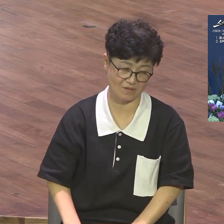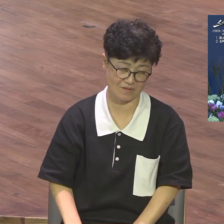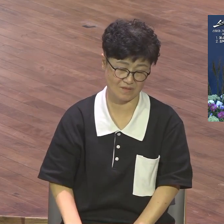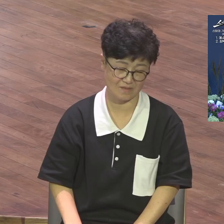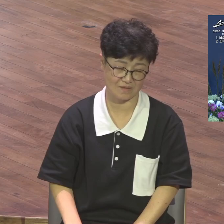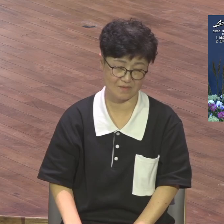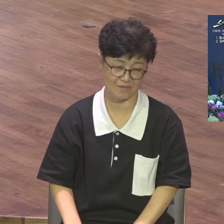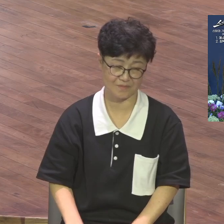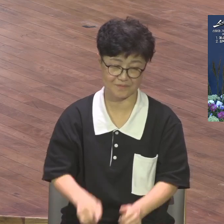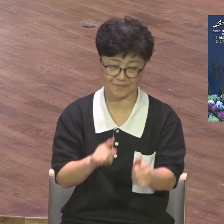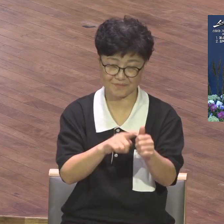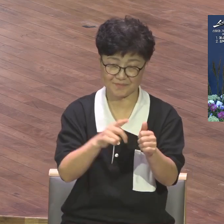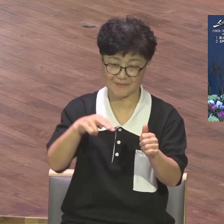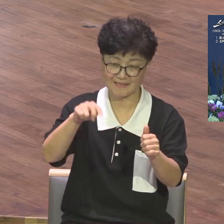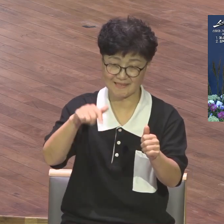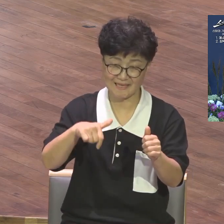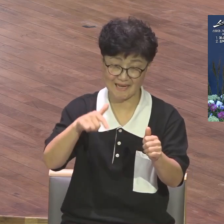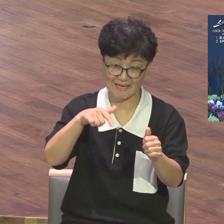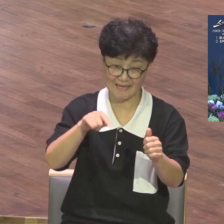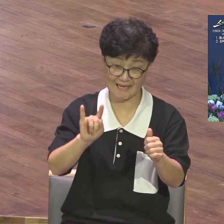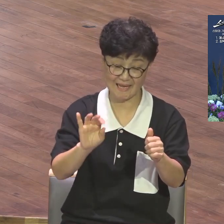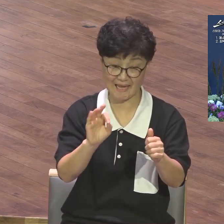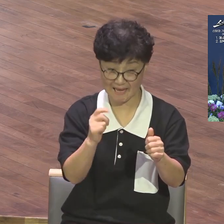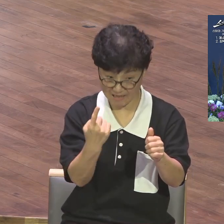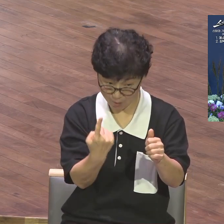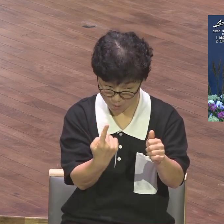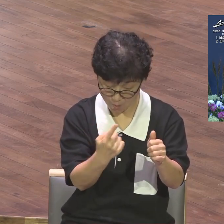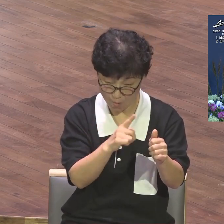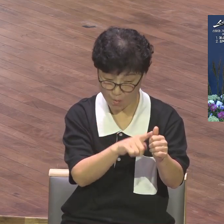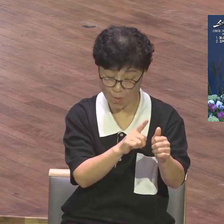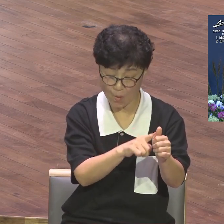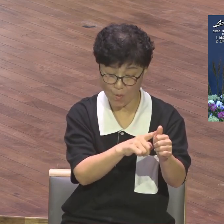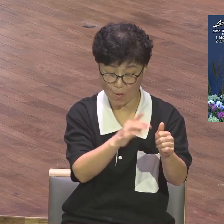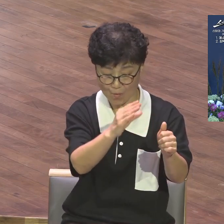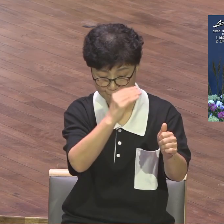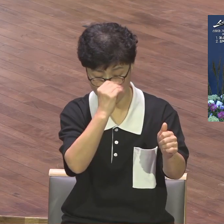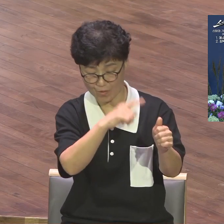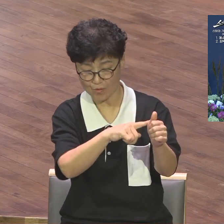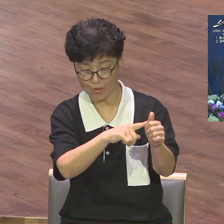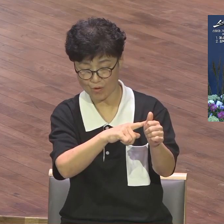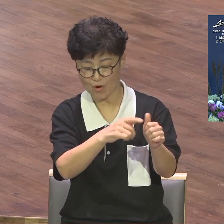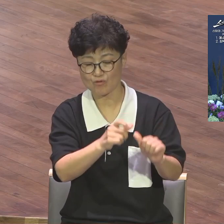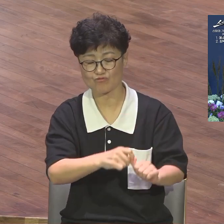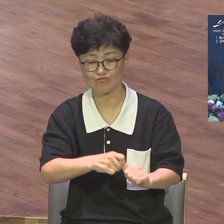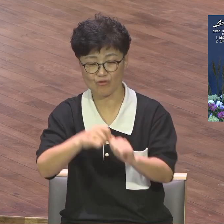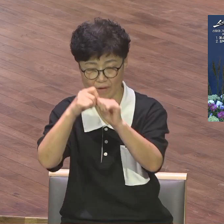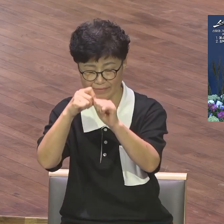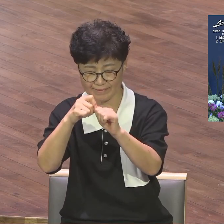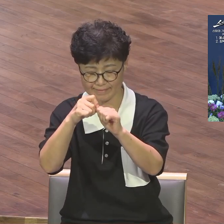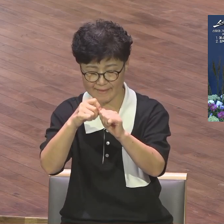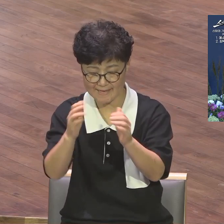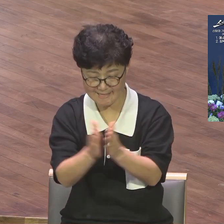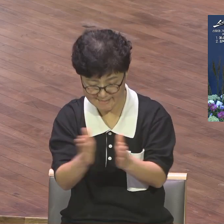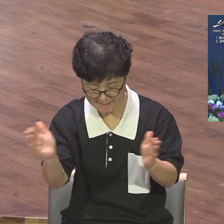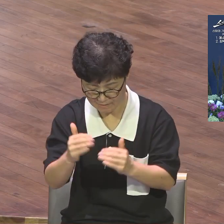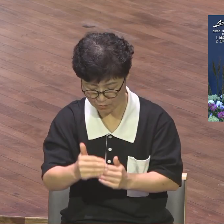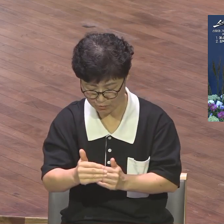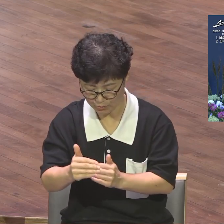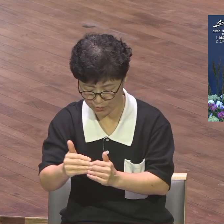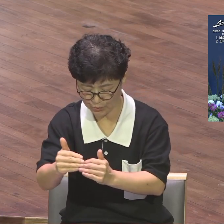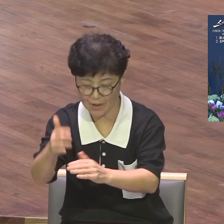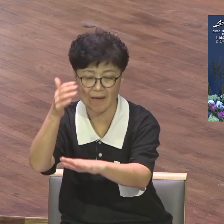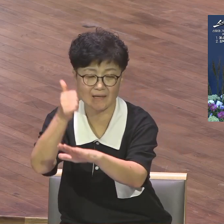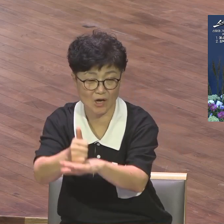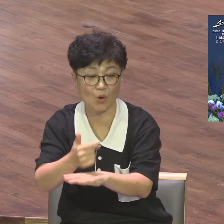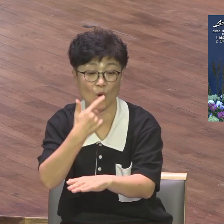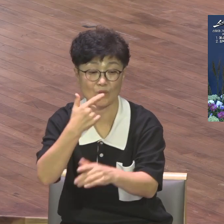오늘 삭개오라는 인생을 통해서 우리가 이 구원의 서정, 구원의 기승전결이 어떻습니까? 하나님을 떠나 창세기